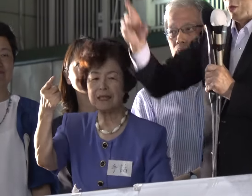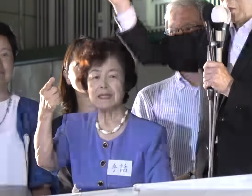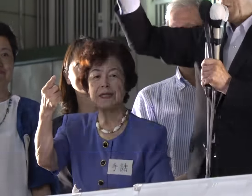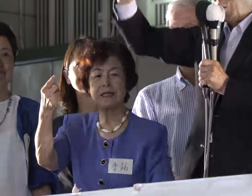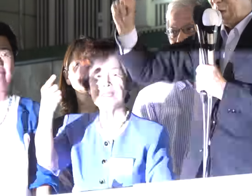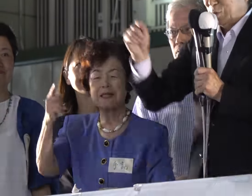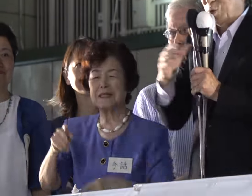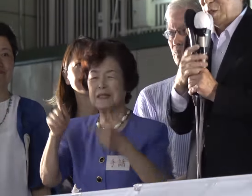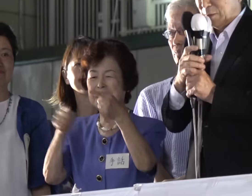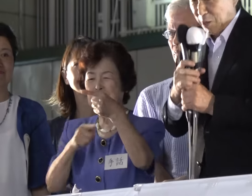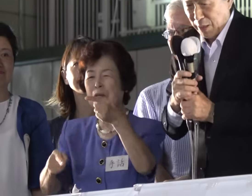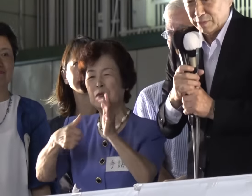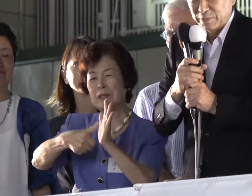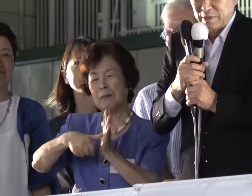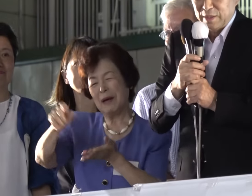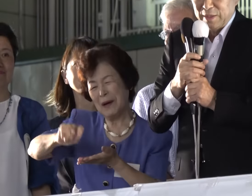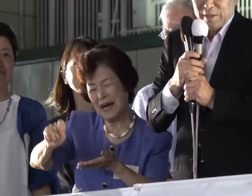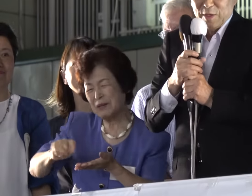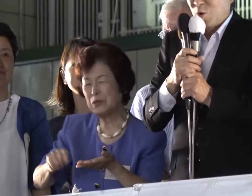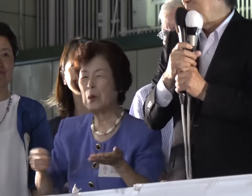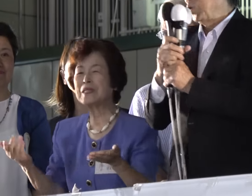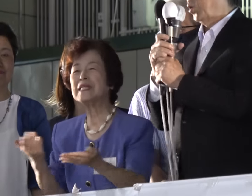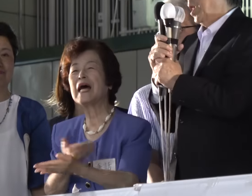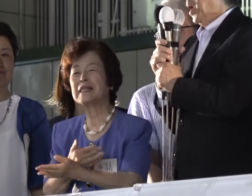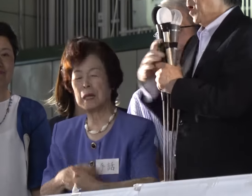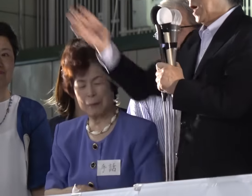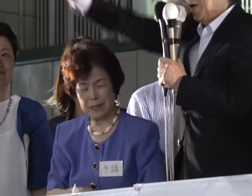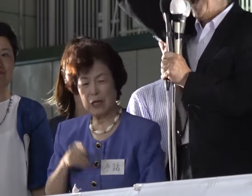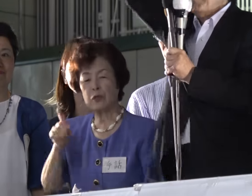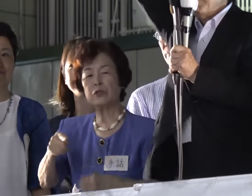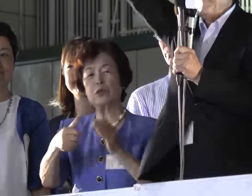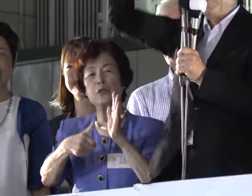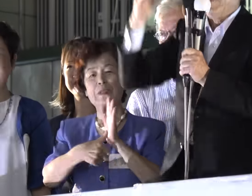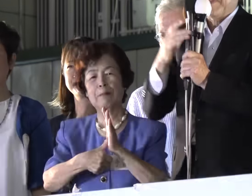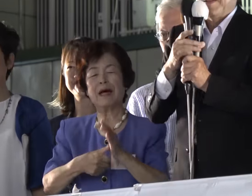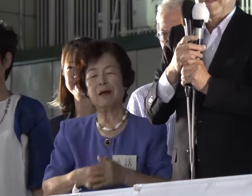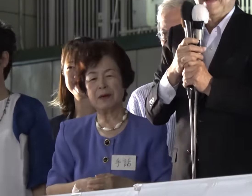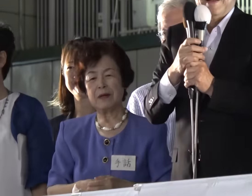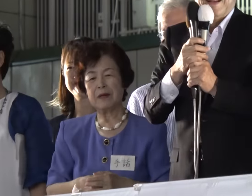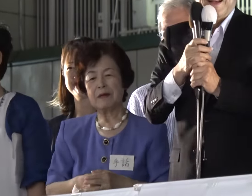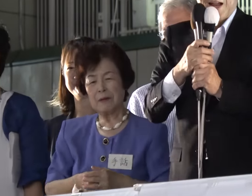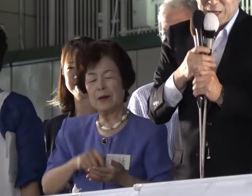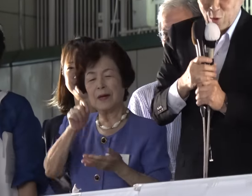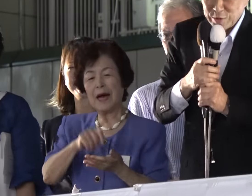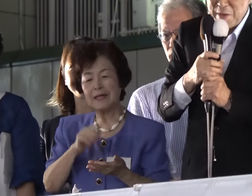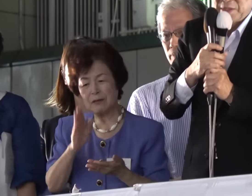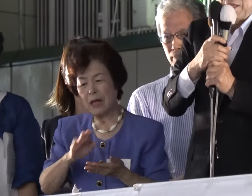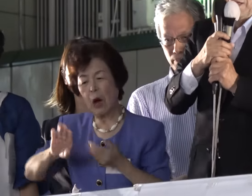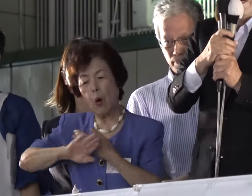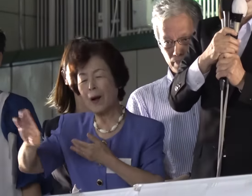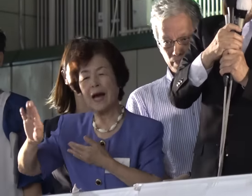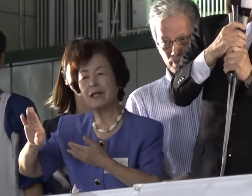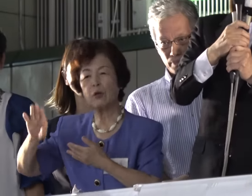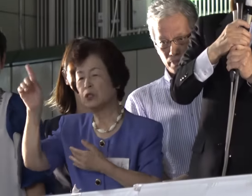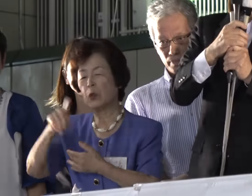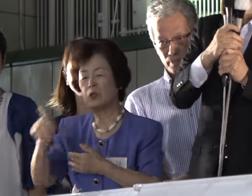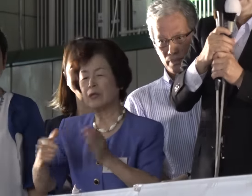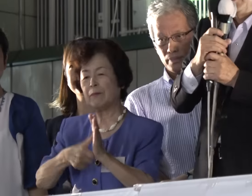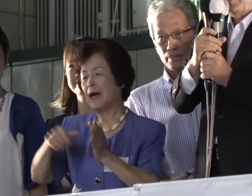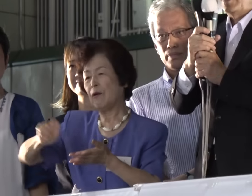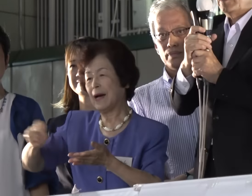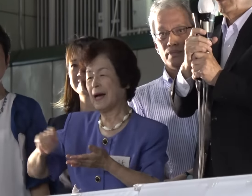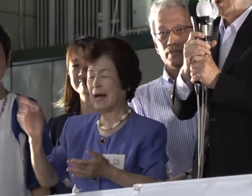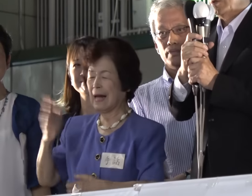一人の名前を書くようになっています。他の人の名前は書かない。ありがとうございます、ありがとうござい